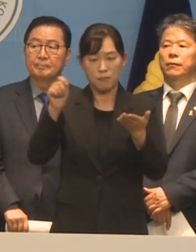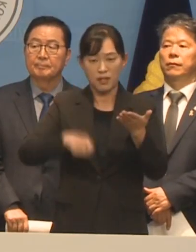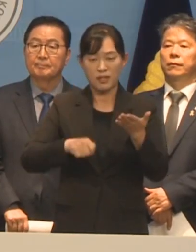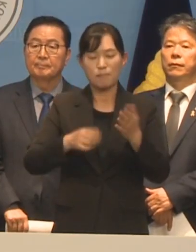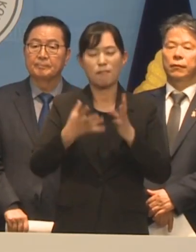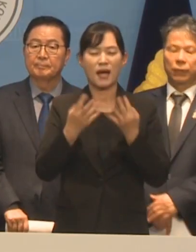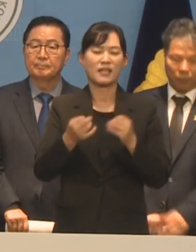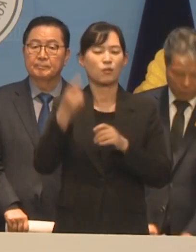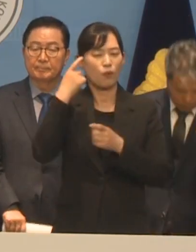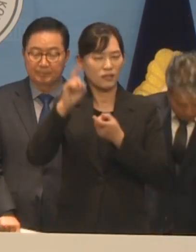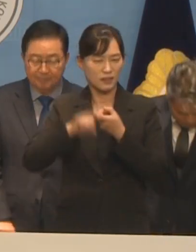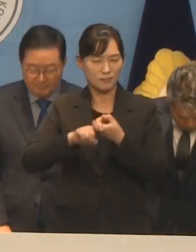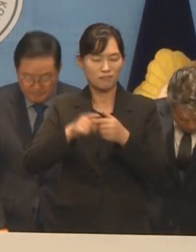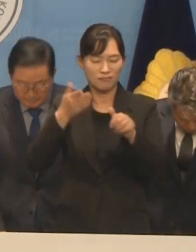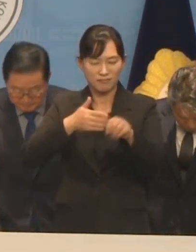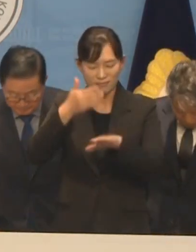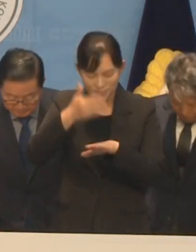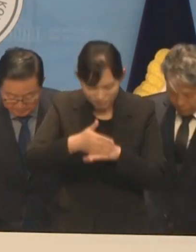부탁드립니다. 감사합니다.